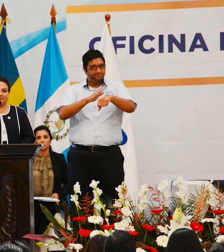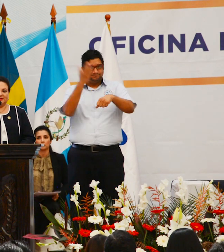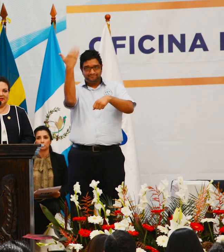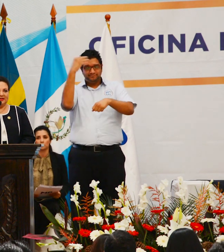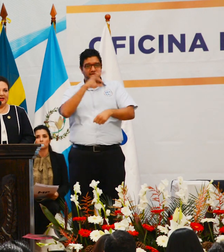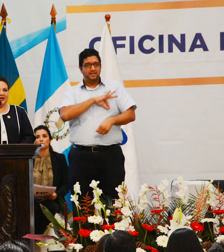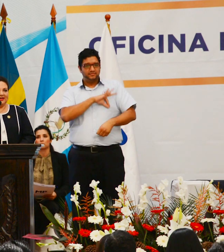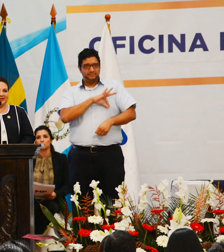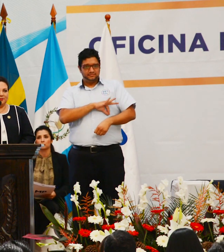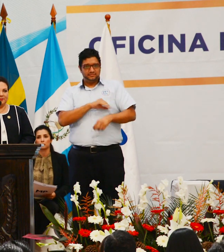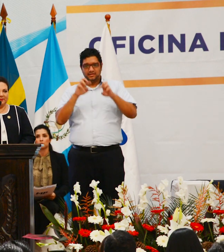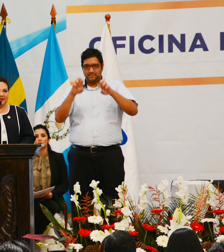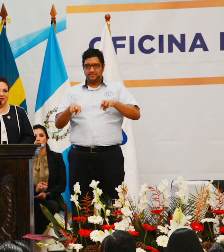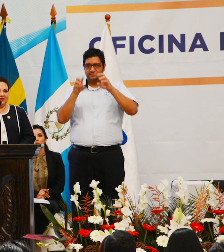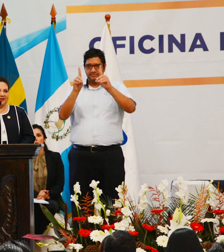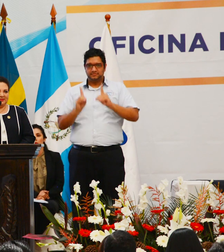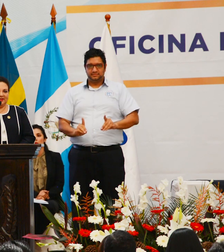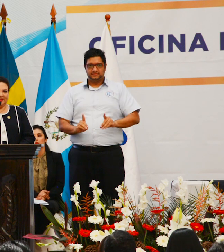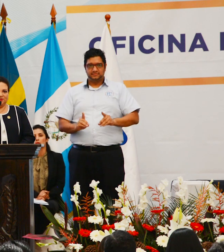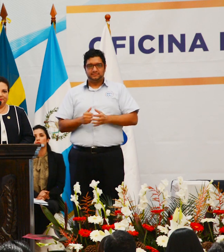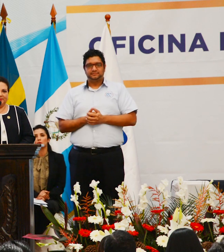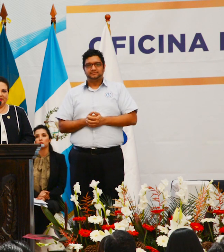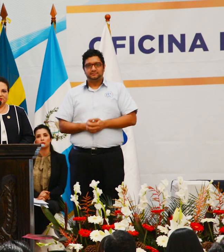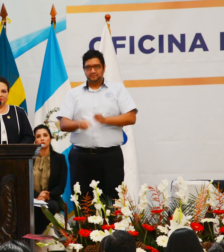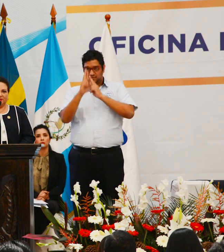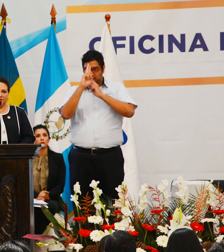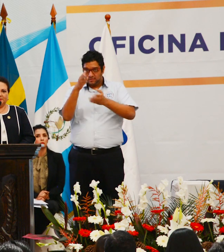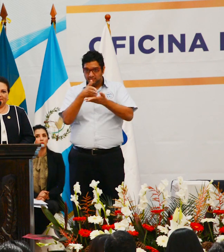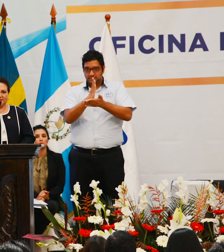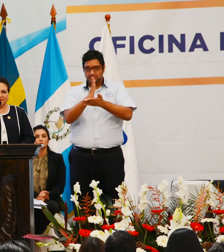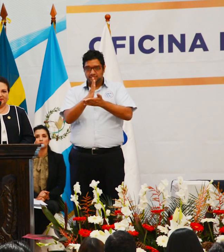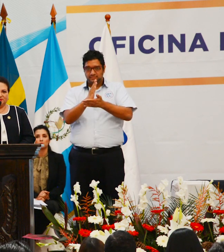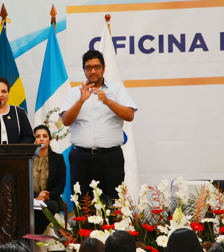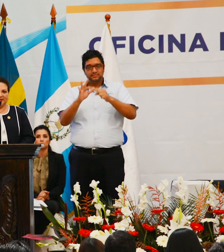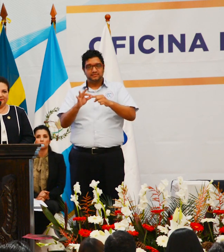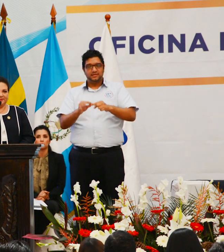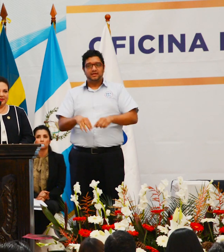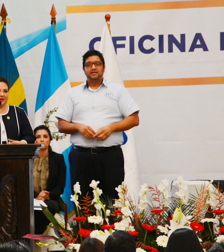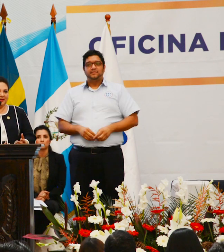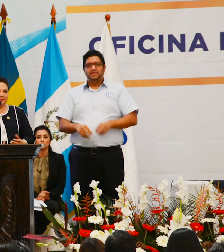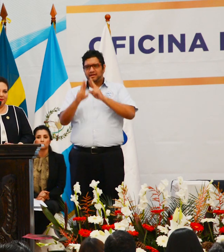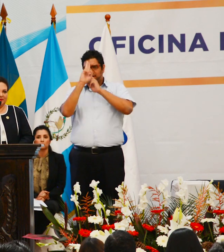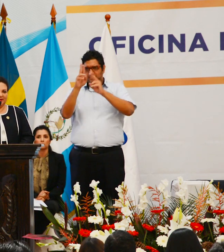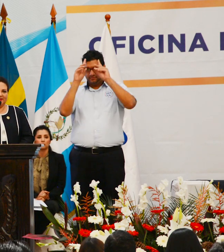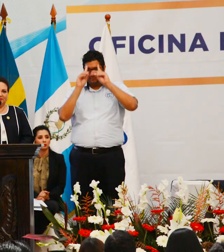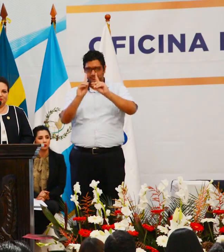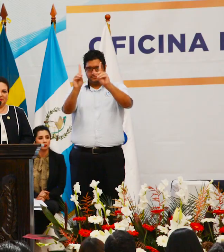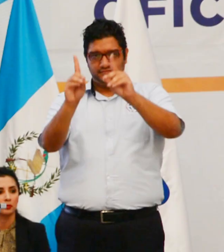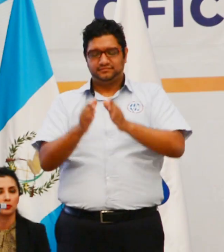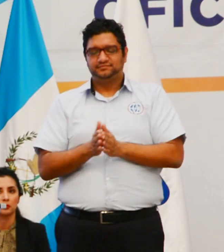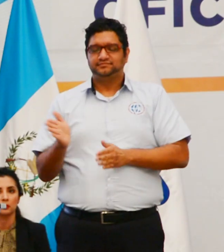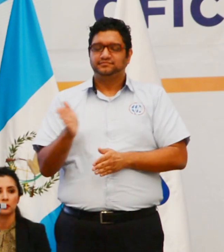con discapacidad, a ese cumplimiento de ese derecho, sobre todo para preservar su dignidad. También el apoyo del Reino